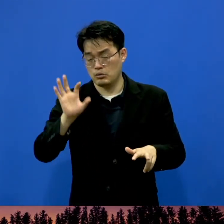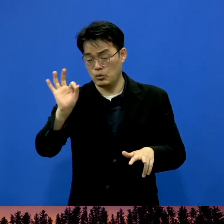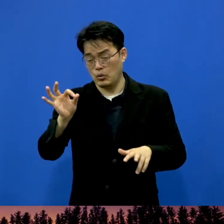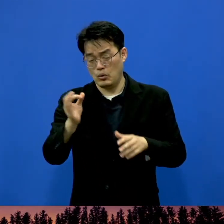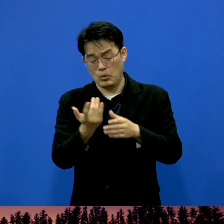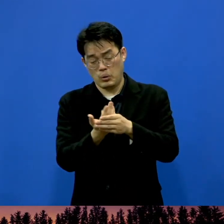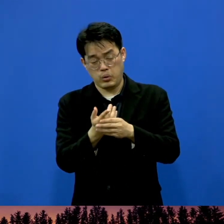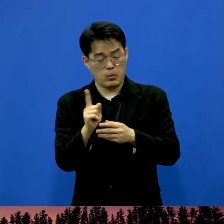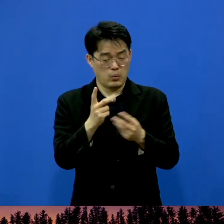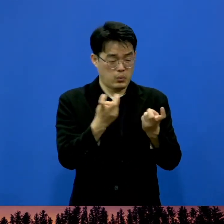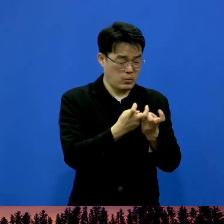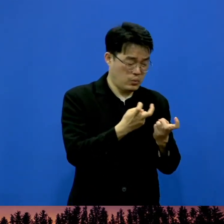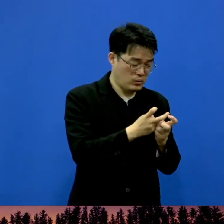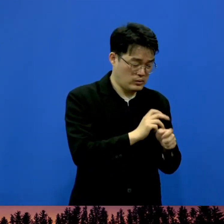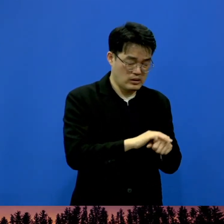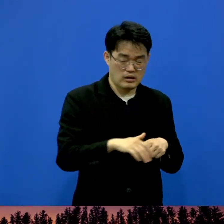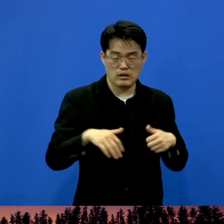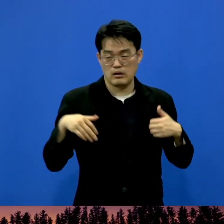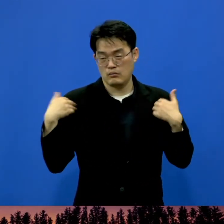어떻게 될지 알 길이 없어요.